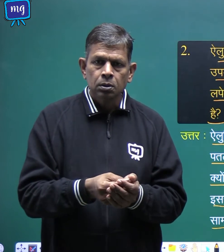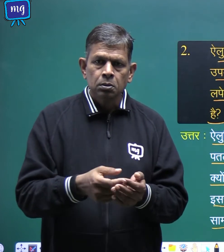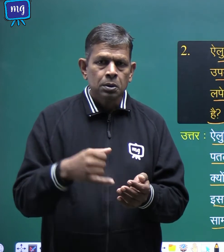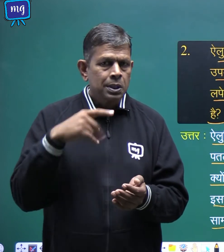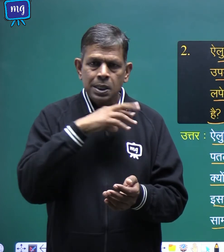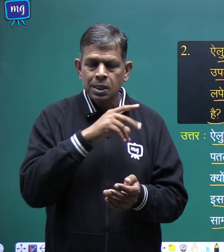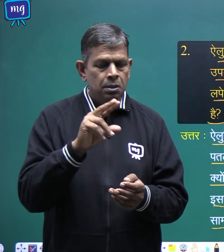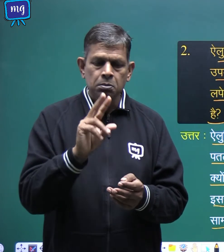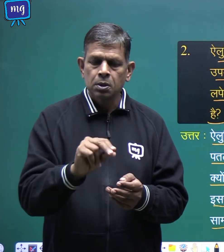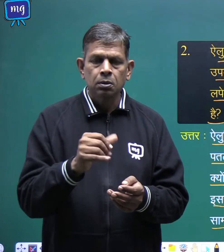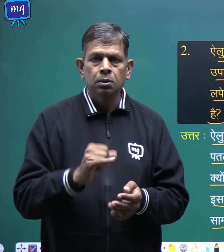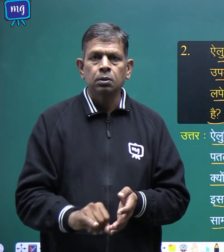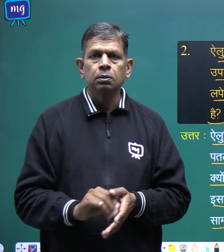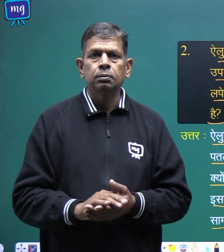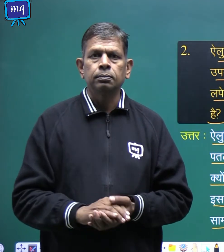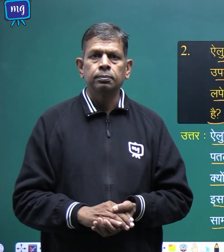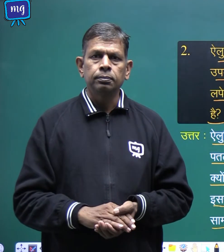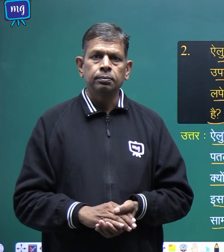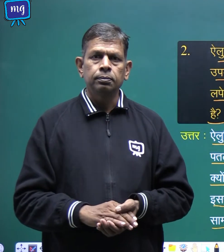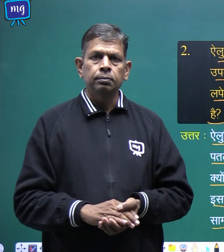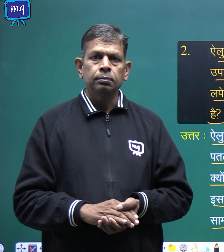खराब नहीं होती है।